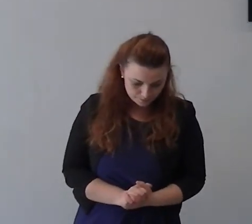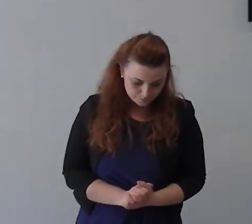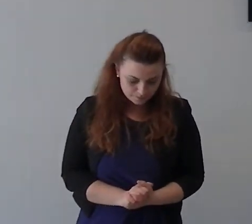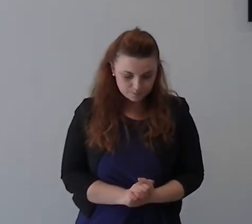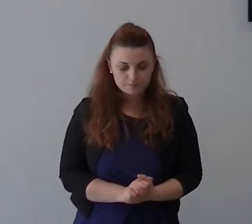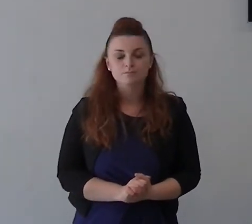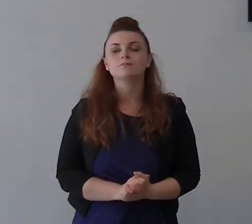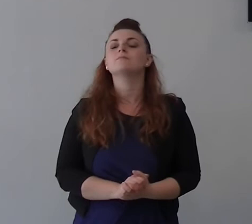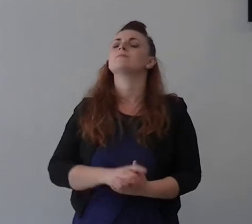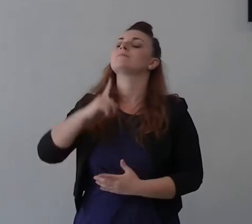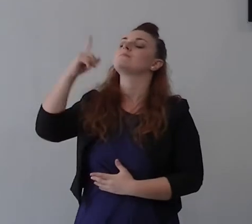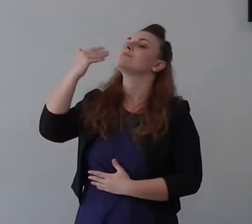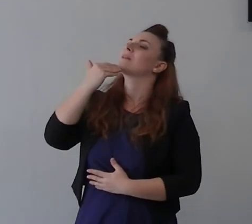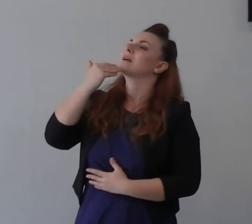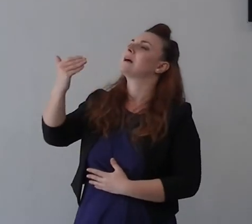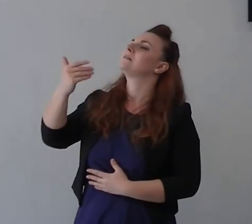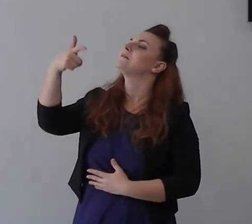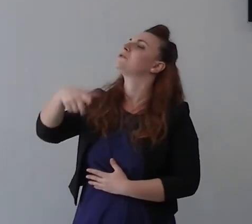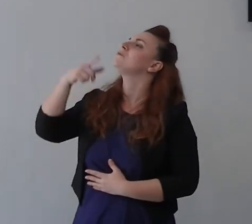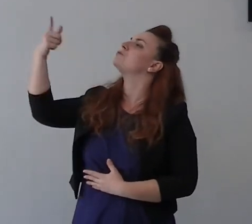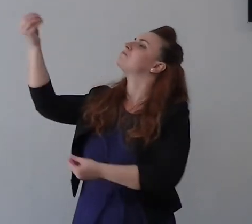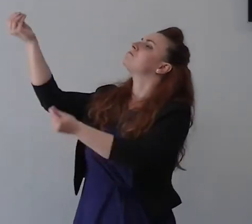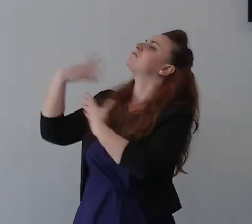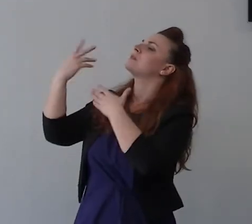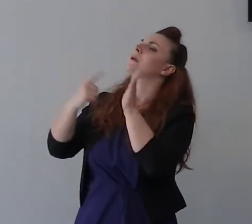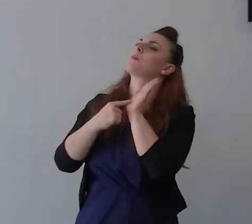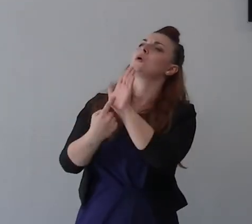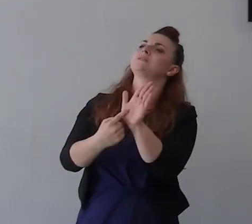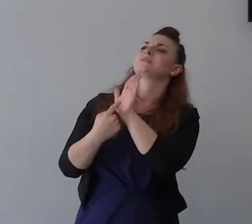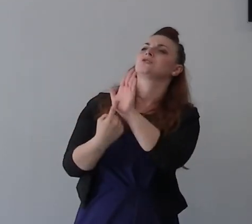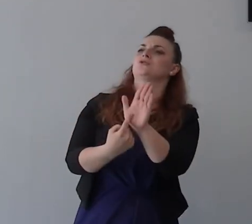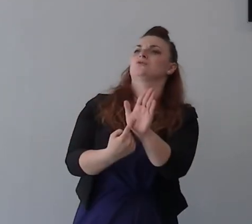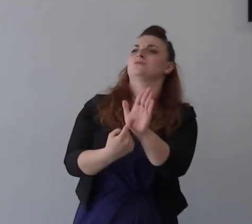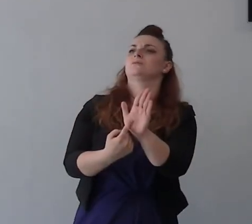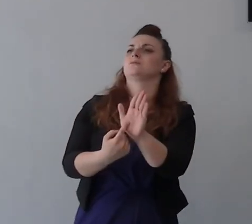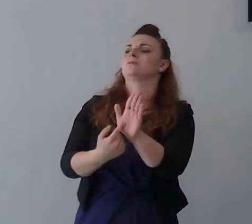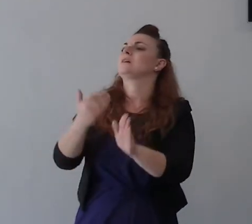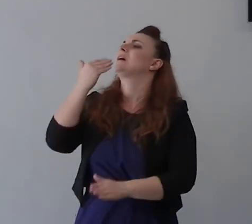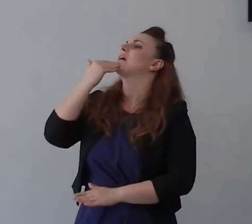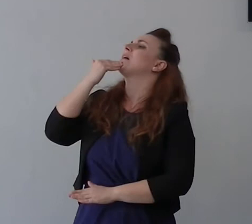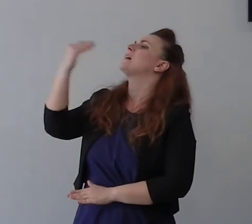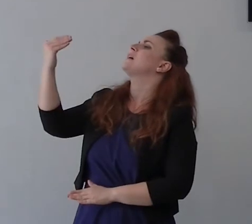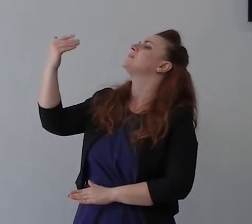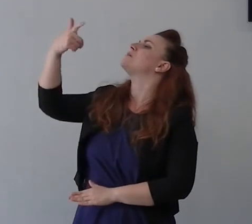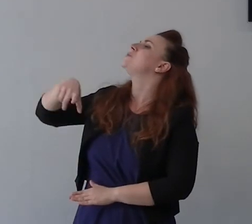Signore, grazie per i tuoi segni. Grazie che tu hai fatto della tua vita un segno